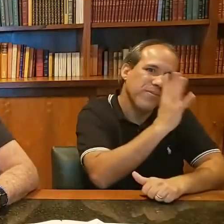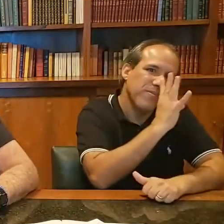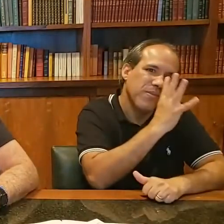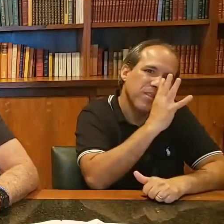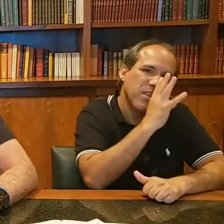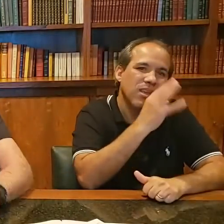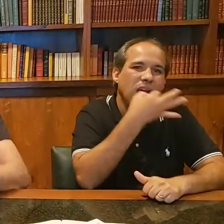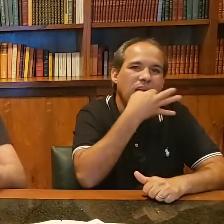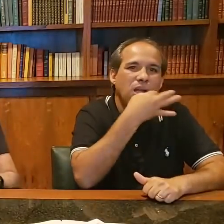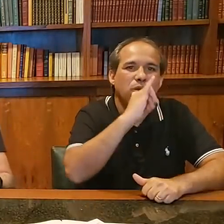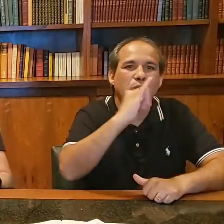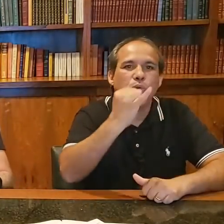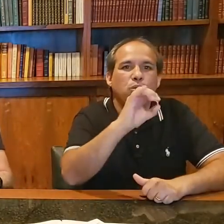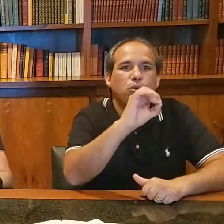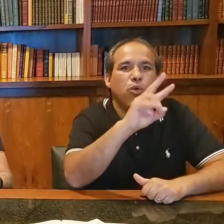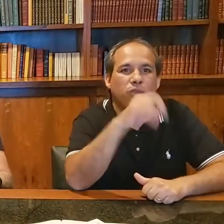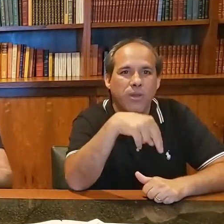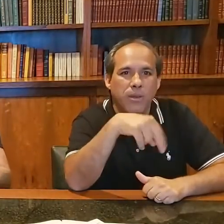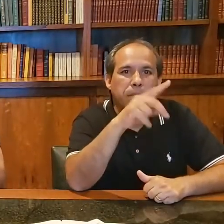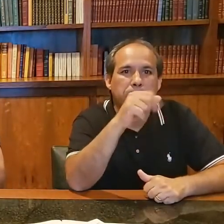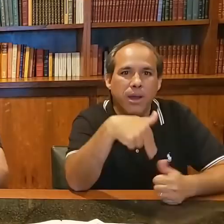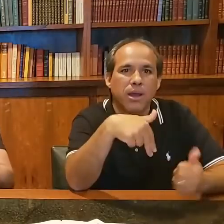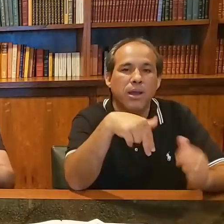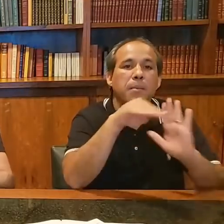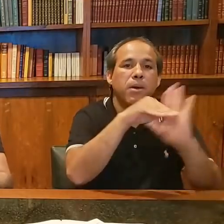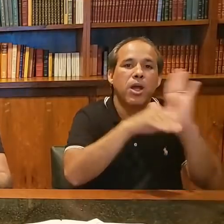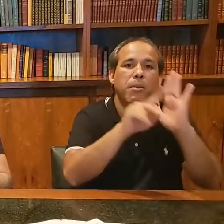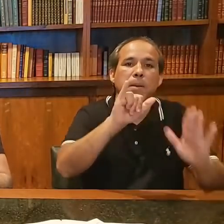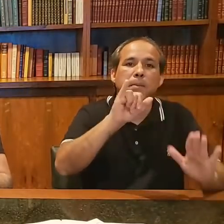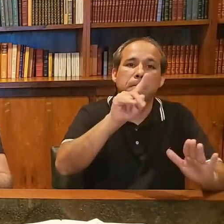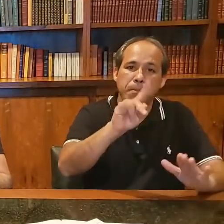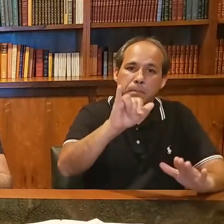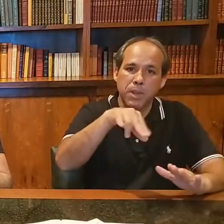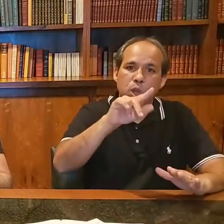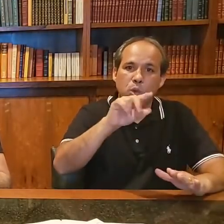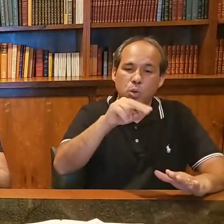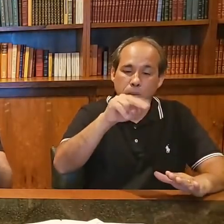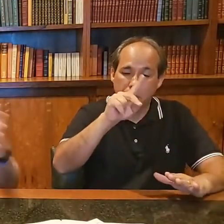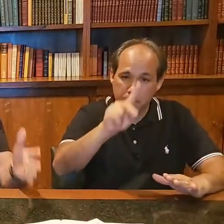Passar para a Rádio Jovem Pan, programa Pingo dos Is. Você pode assistir todos os dias esse programa, vai